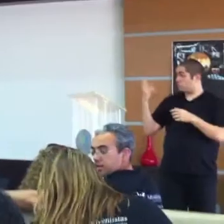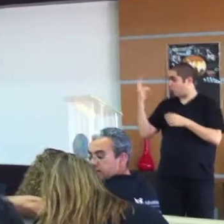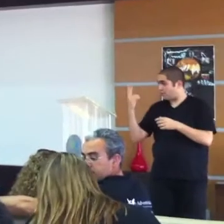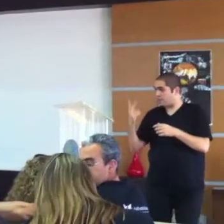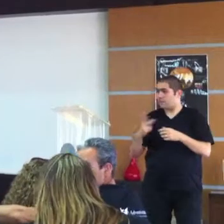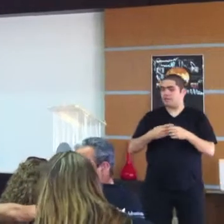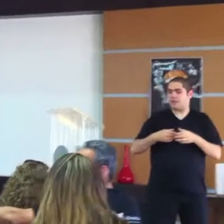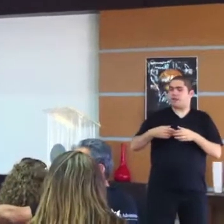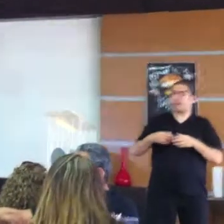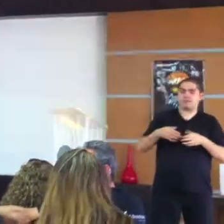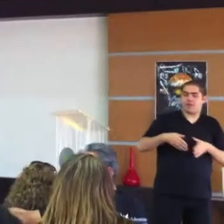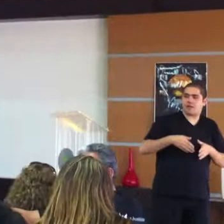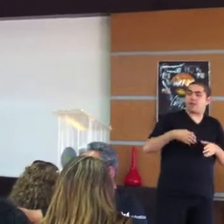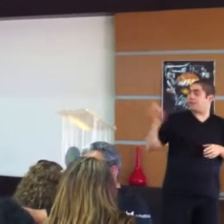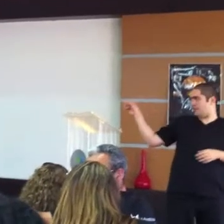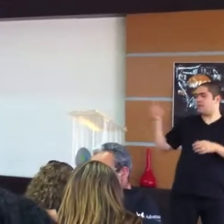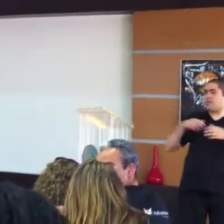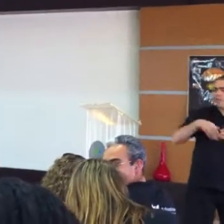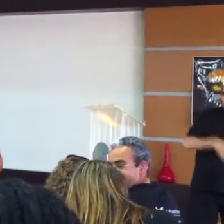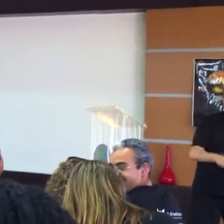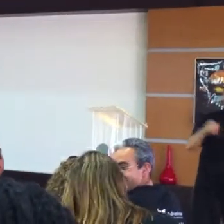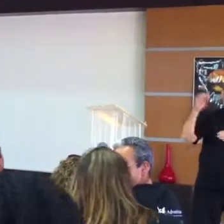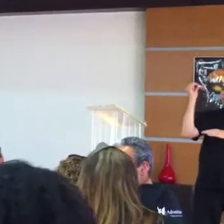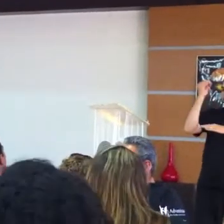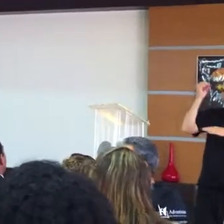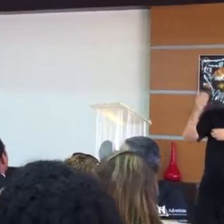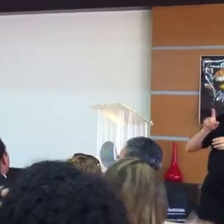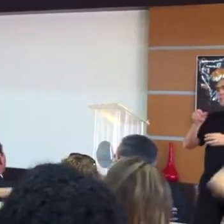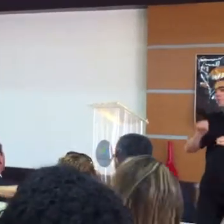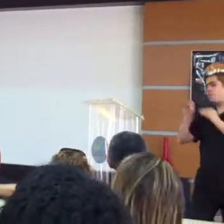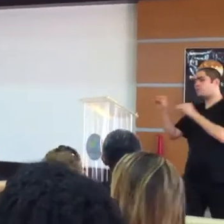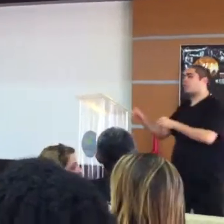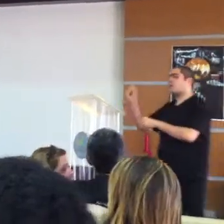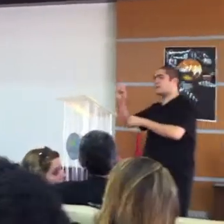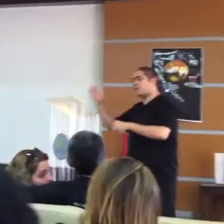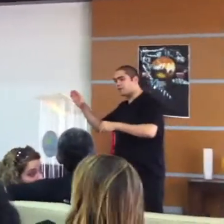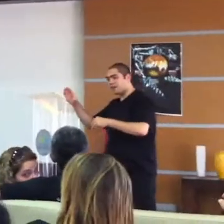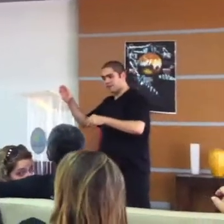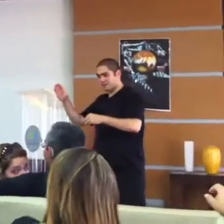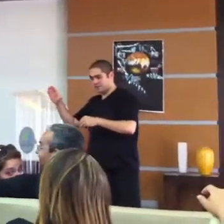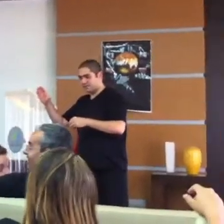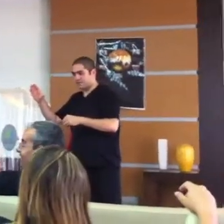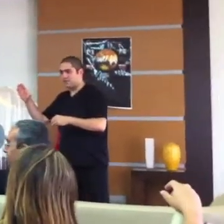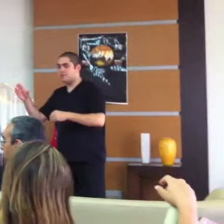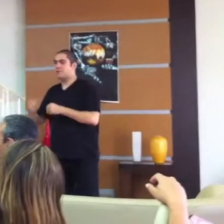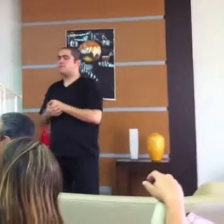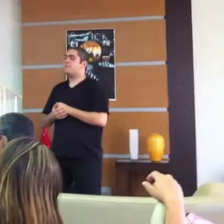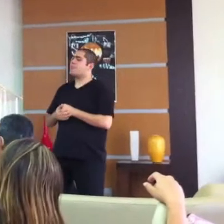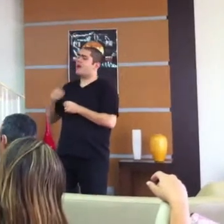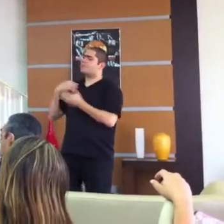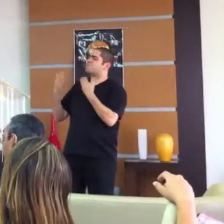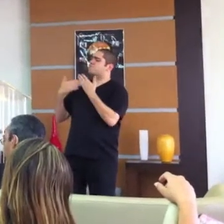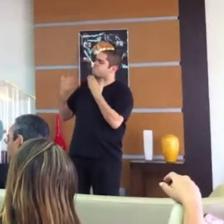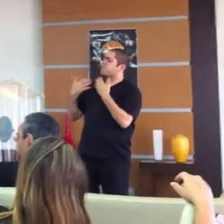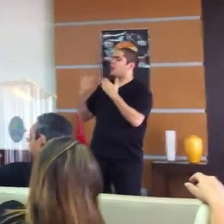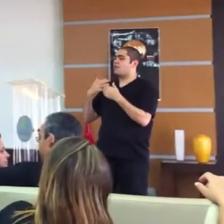Apesar que eu nasci em Vacaria, no Rio Grande do Sul, e criei lá em Santa Catarina, quando meu pai mudou para aquela cidade. E ele estava mencionando